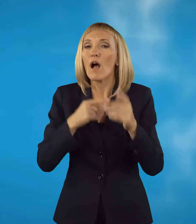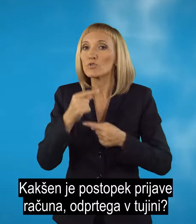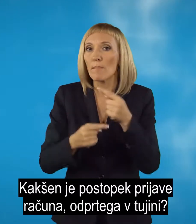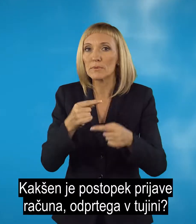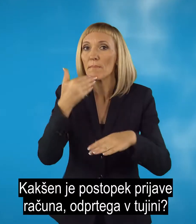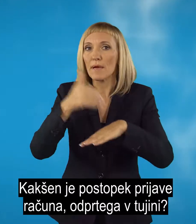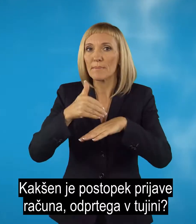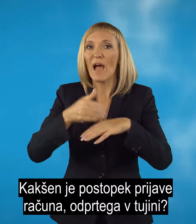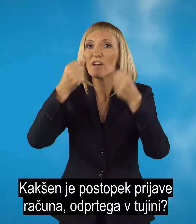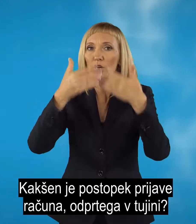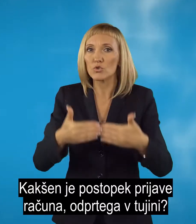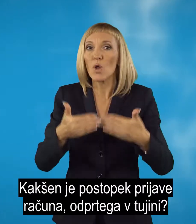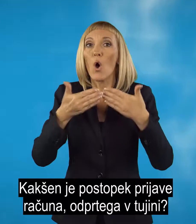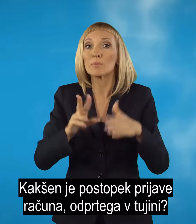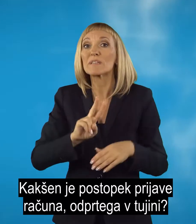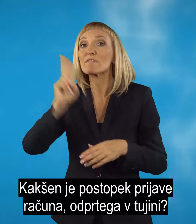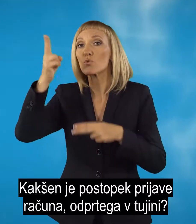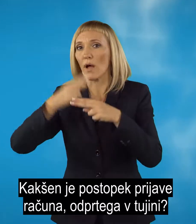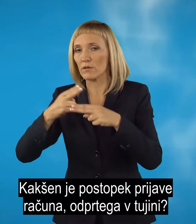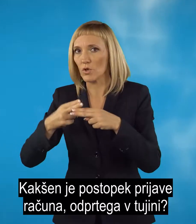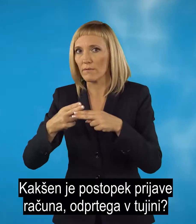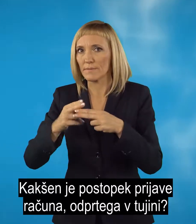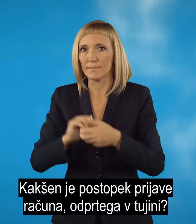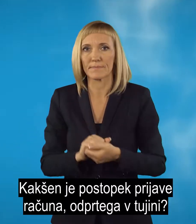Kakšen je postopek prijave računa odprtega v tujini?